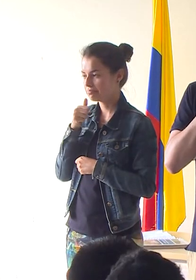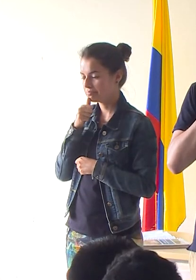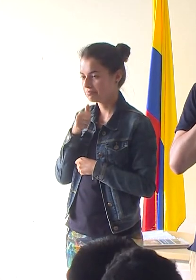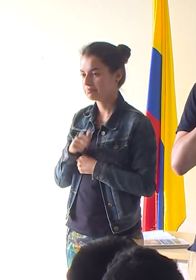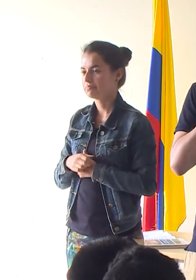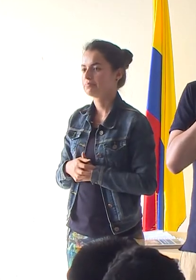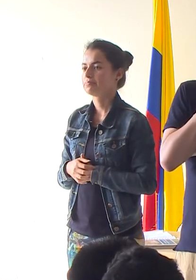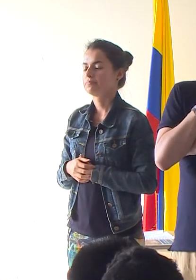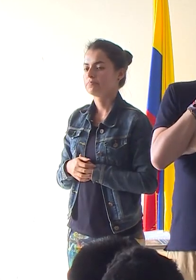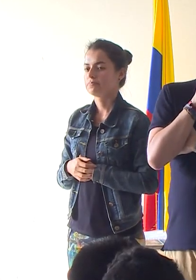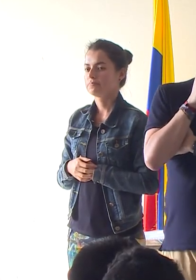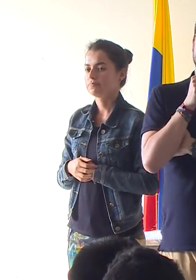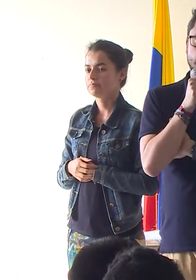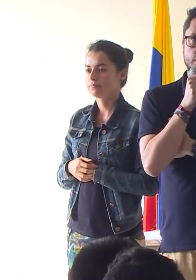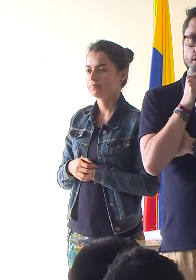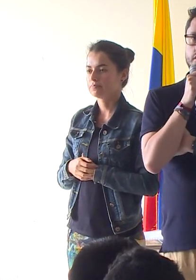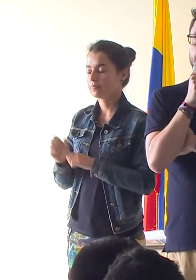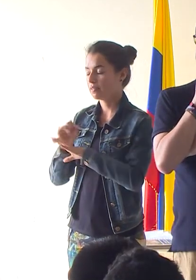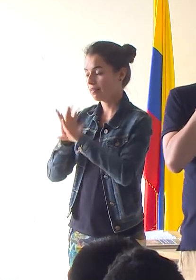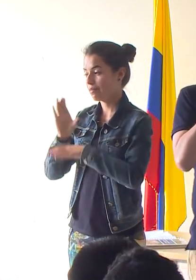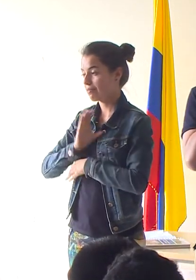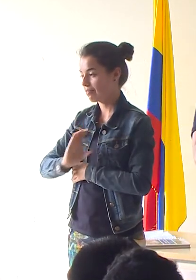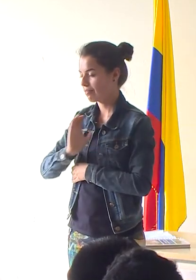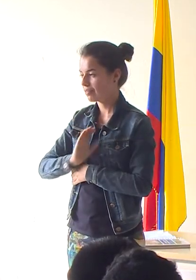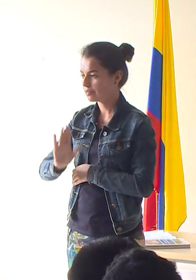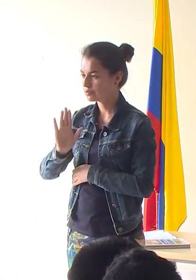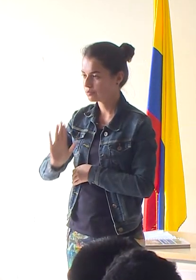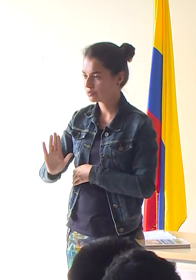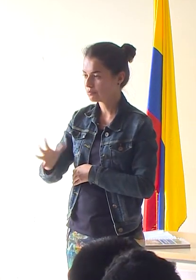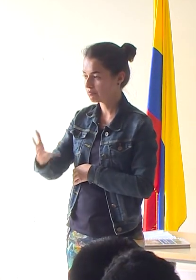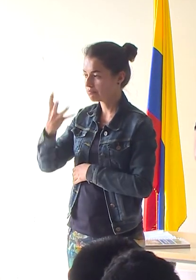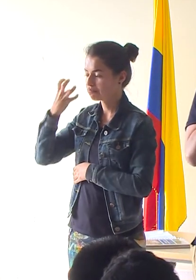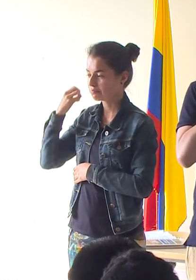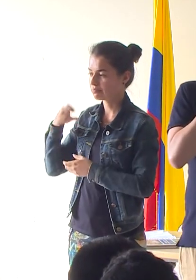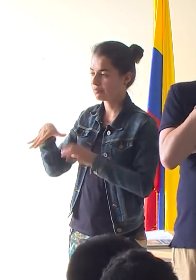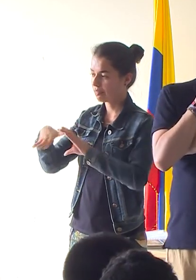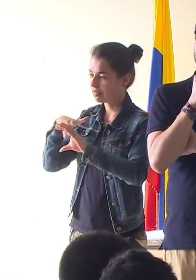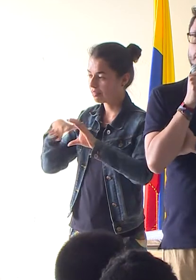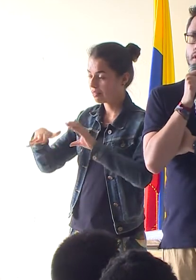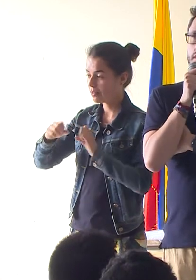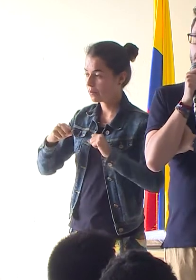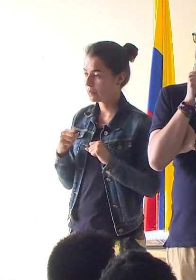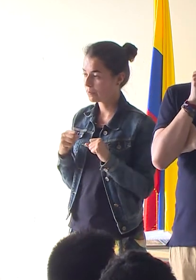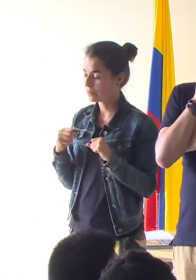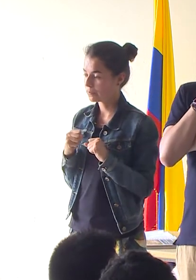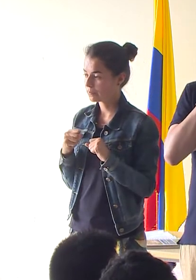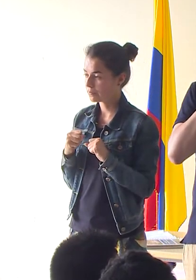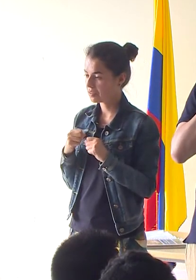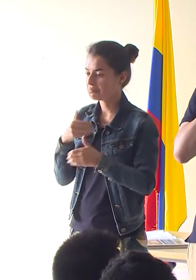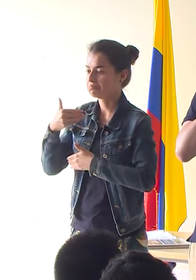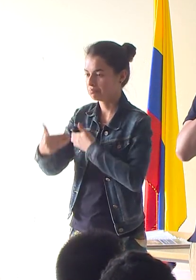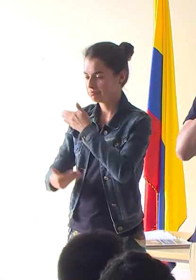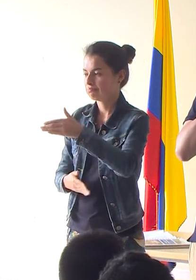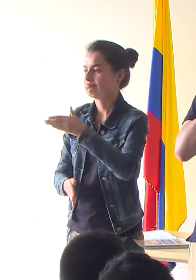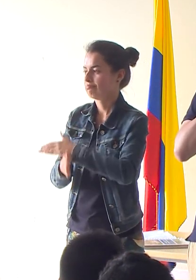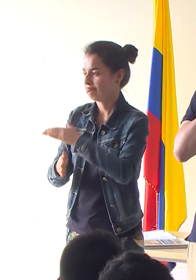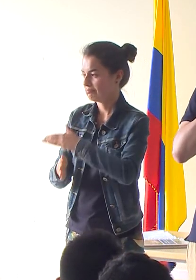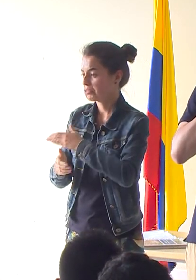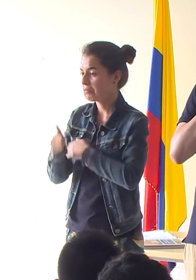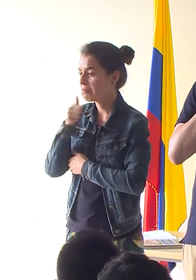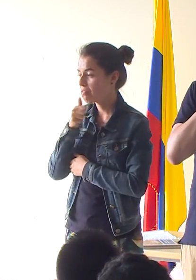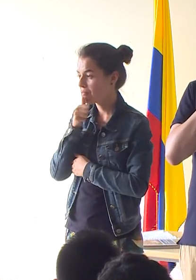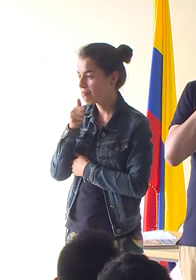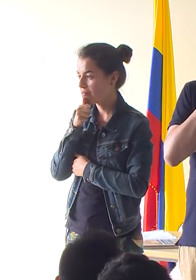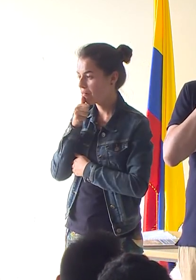y pues caracterizados en una historia ambiental de bogotá hemos continuado con un derroche del agua